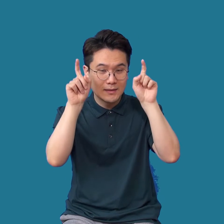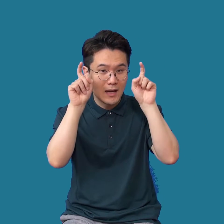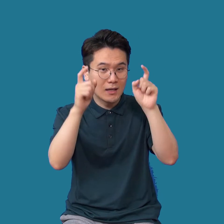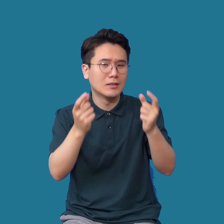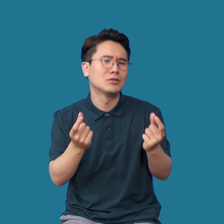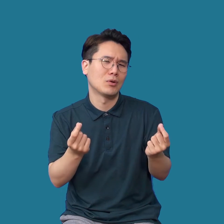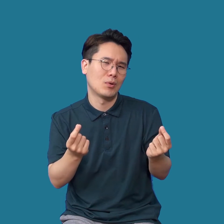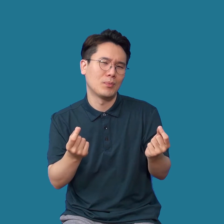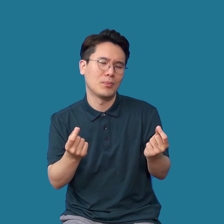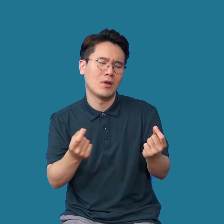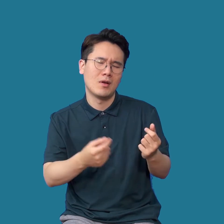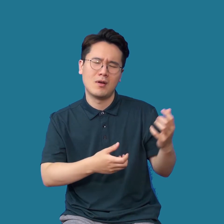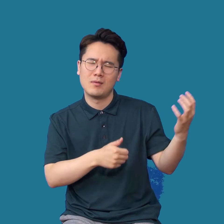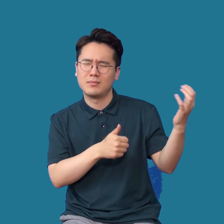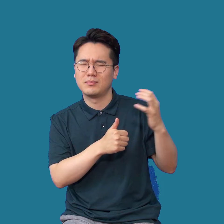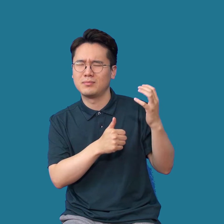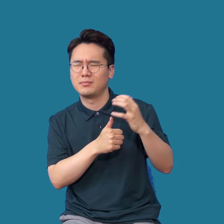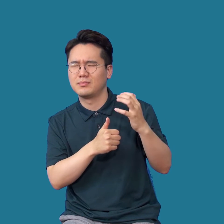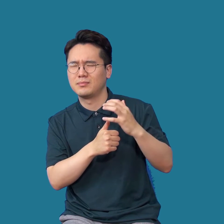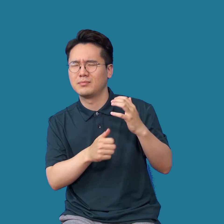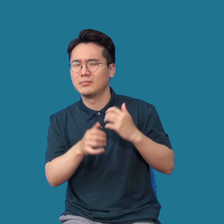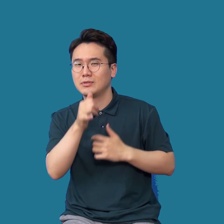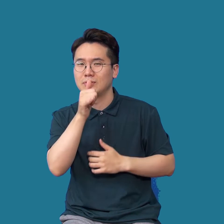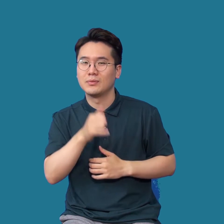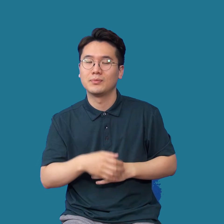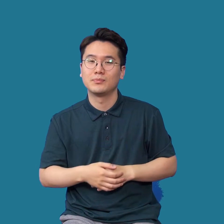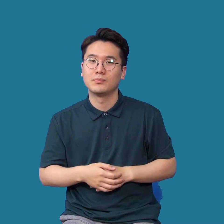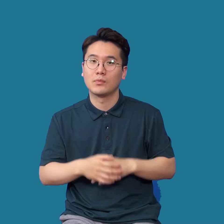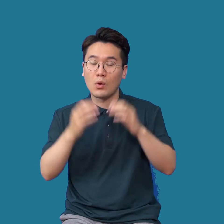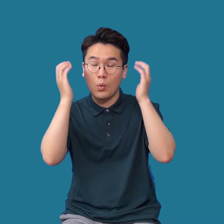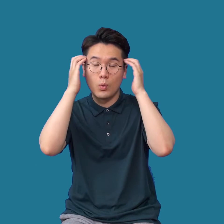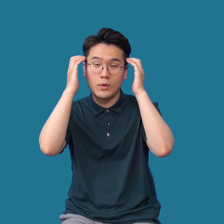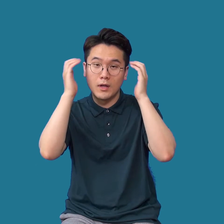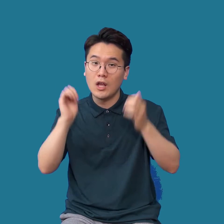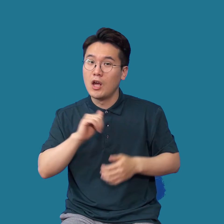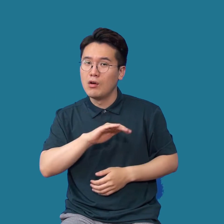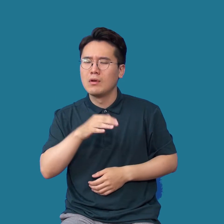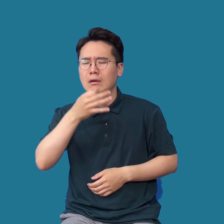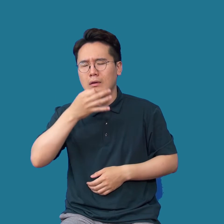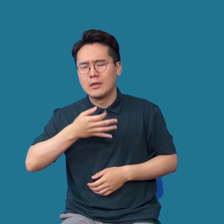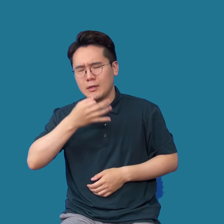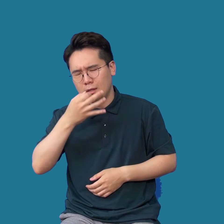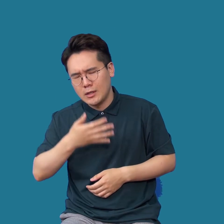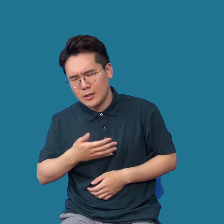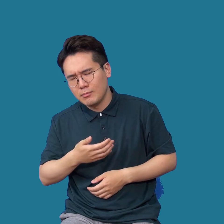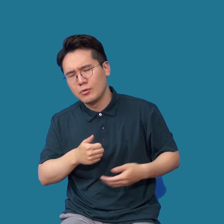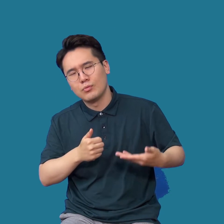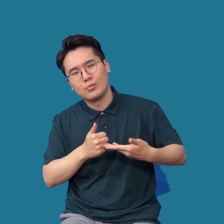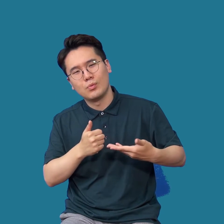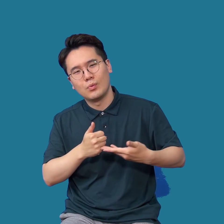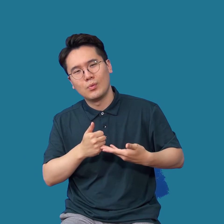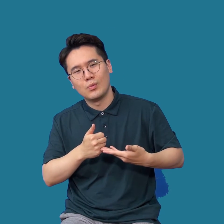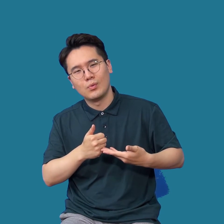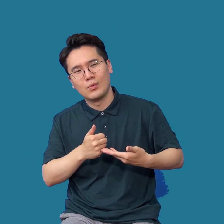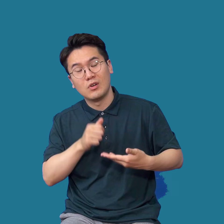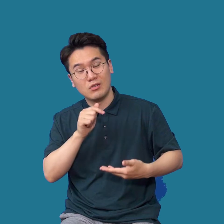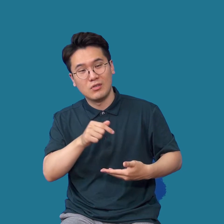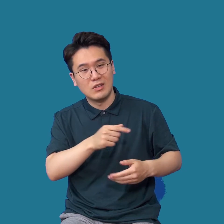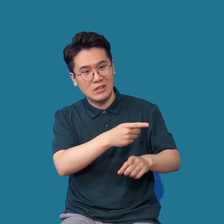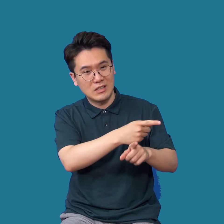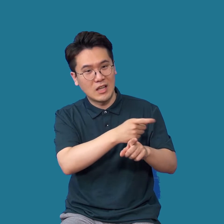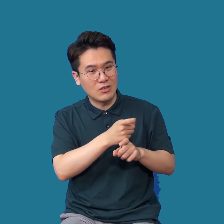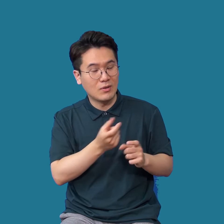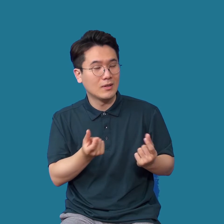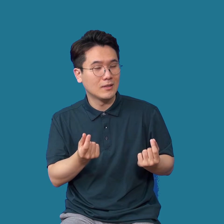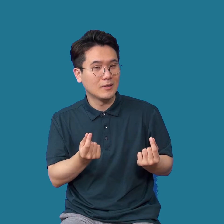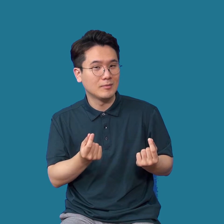고난이 우리를 힘들게 합니다. 견딜 수 없게 합니다. 고난이 우리의 대적입니다. 그런데